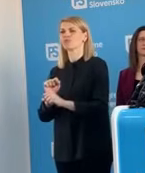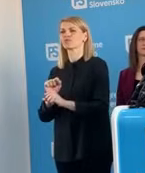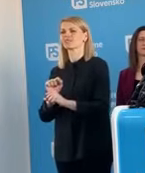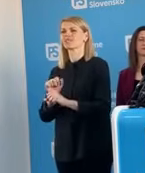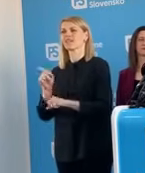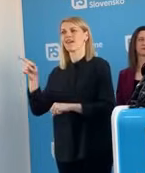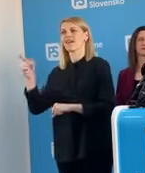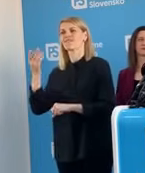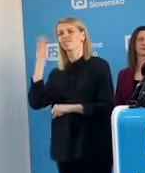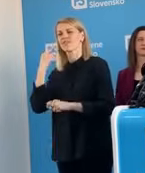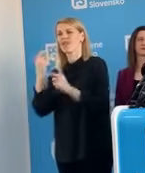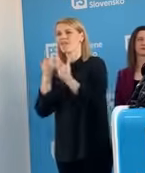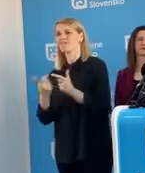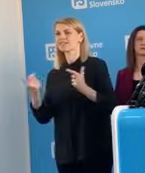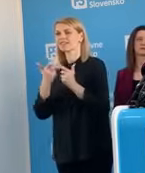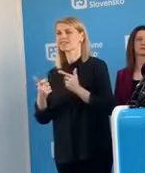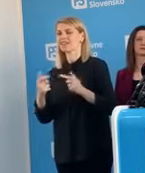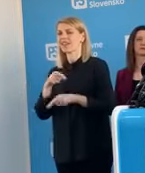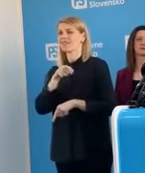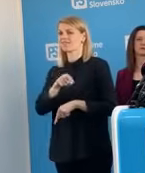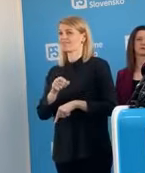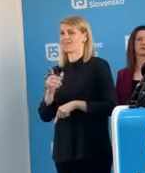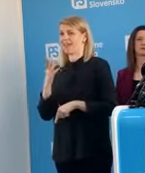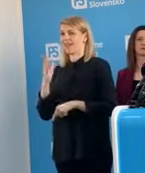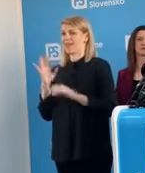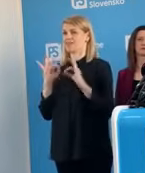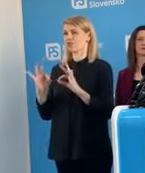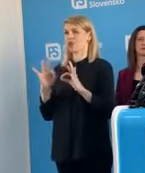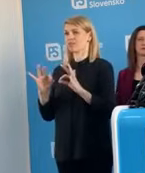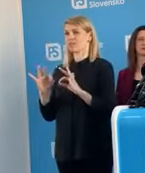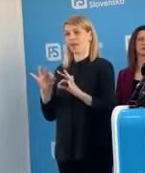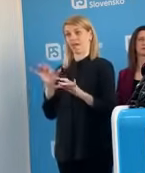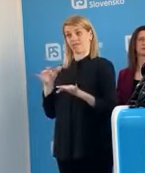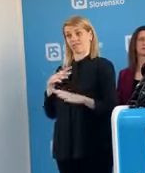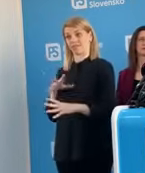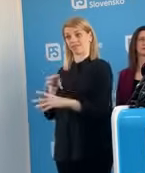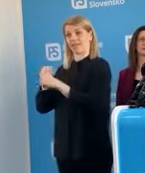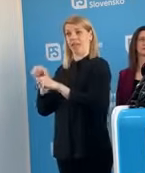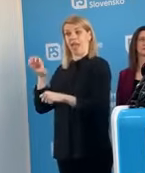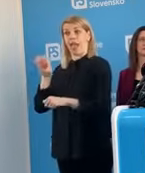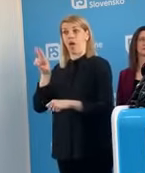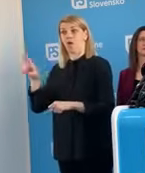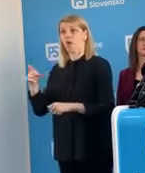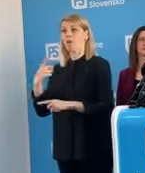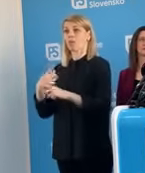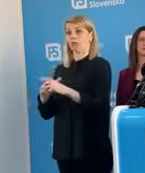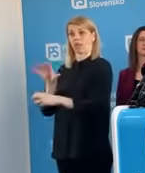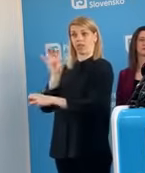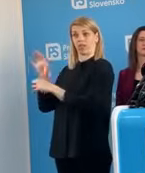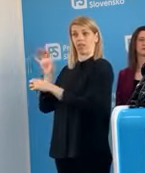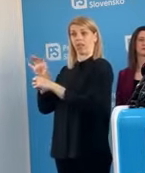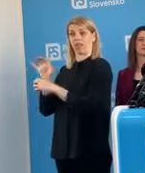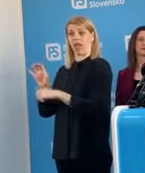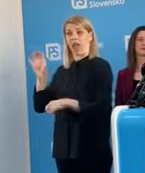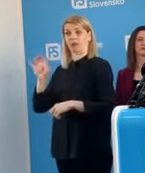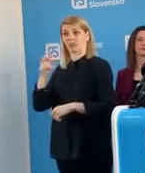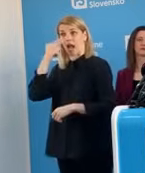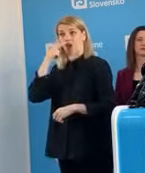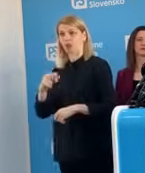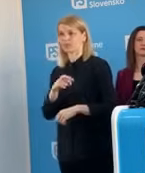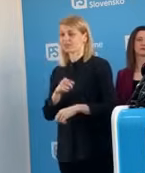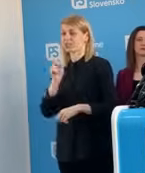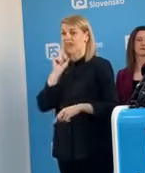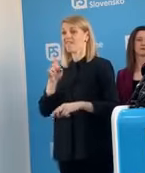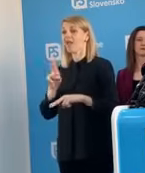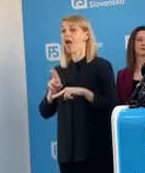že nie je najlepšie, keď ste súčasťou Európskej únie zároveň nadávať na Európsku komisiu,